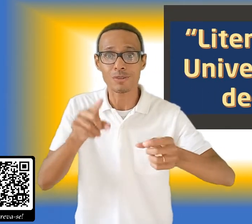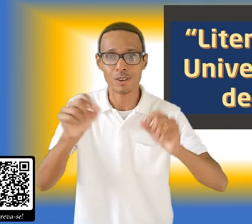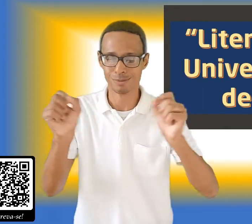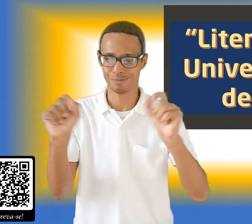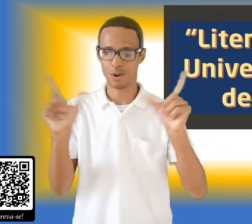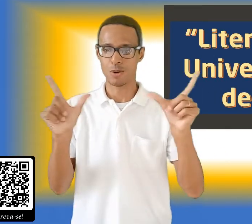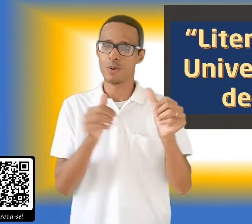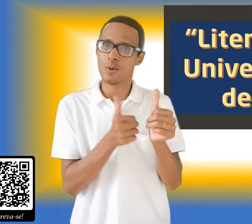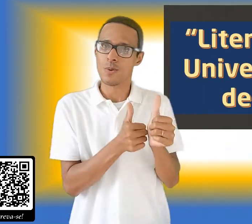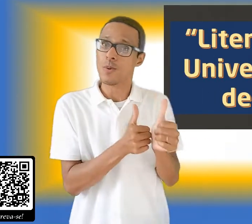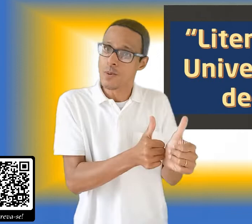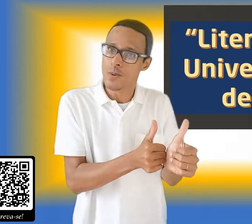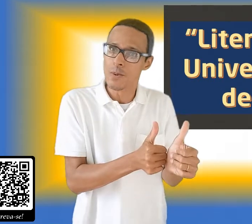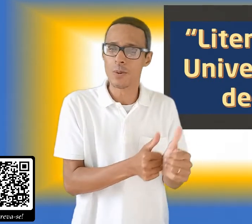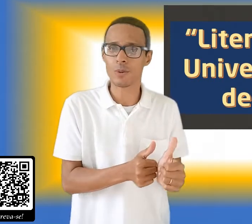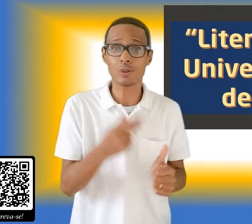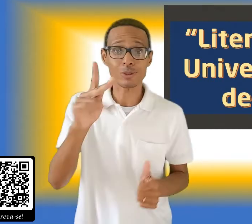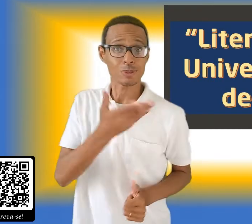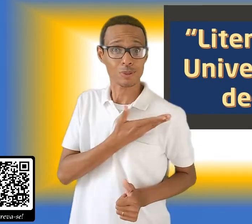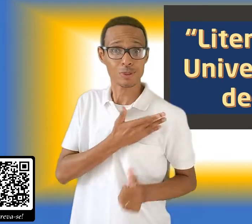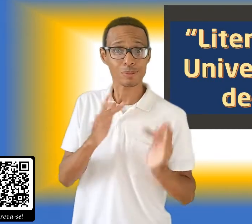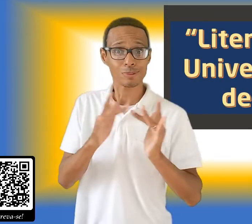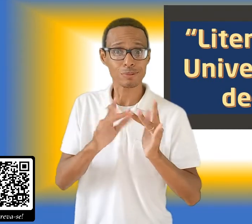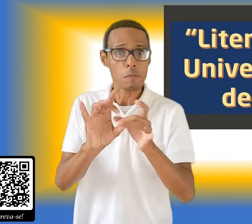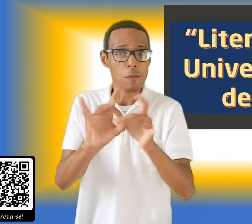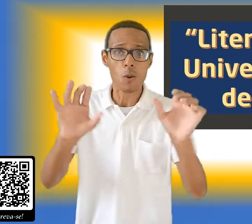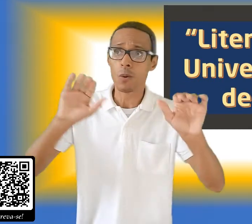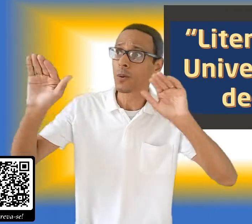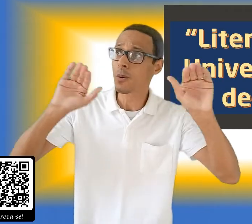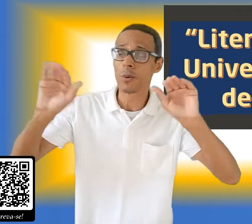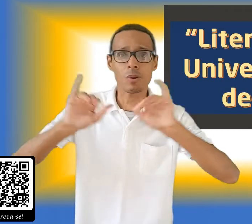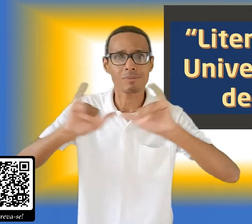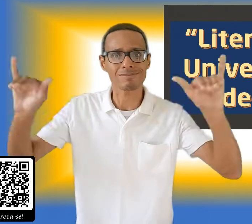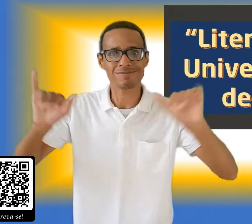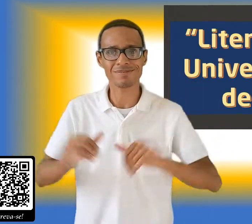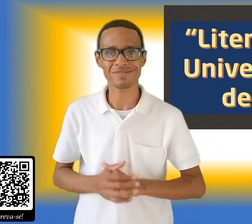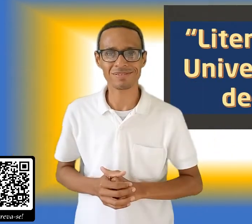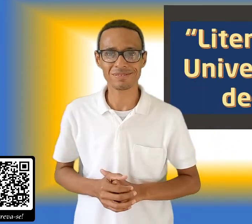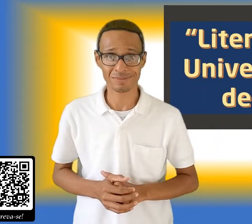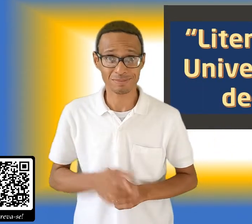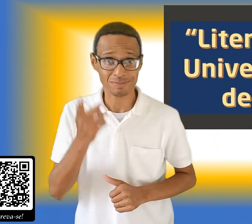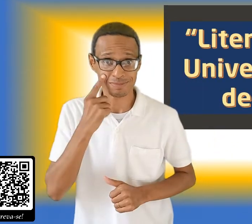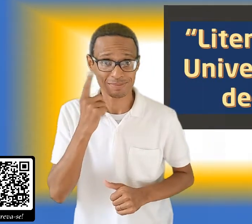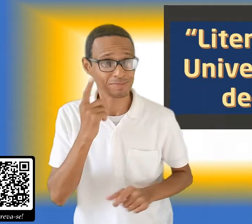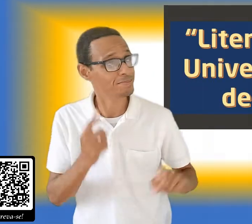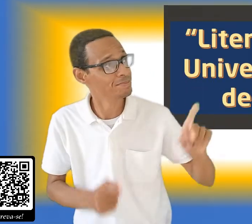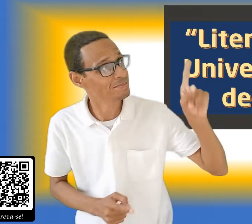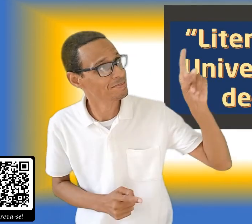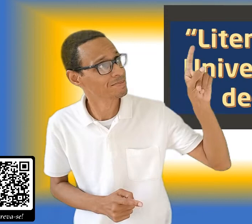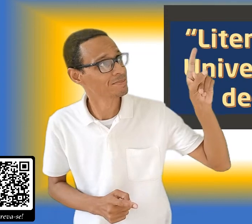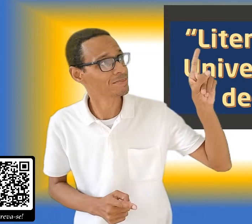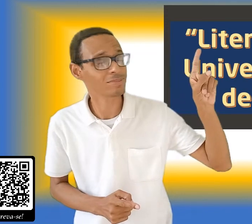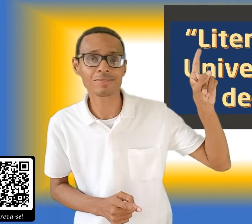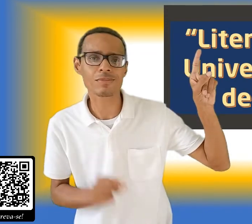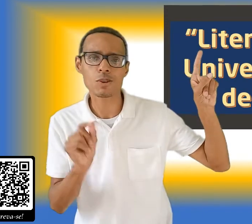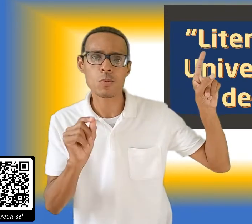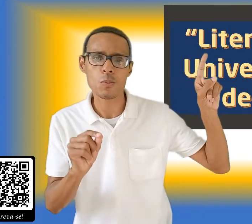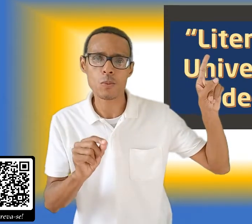não perder os conteúdos e já compartilhe com seus contatos. Vou deixar neste card aqui